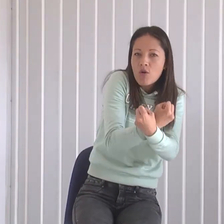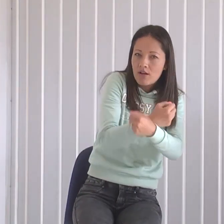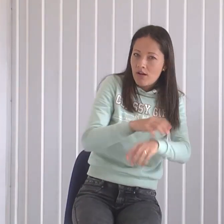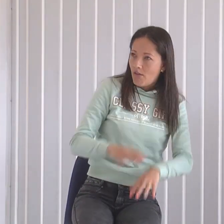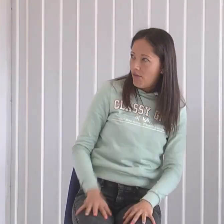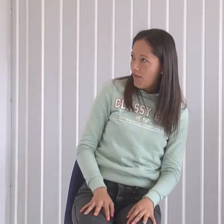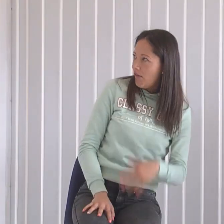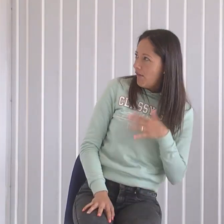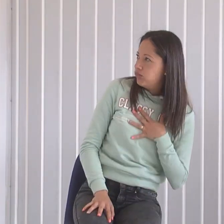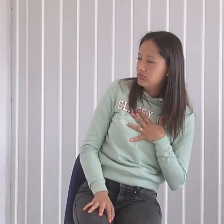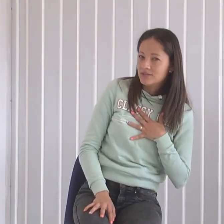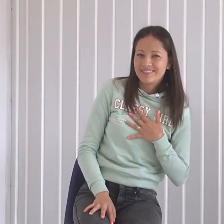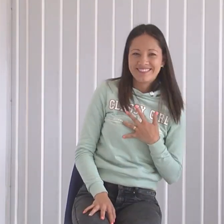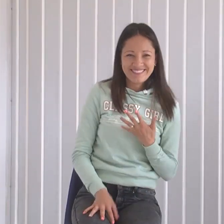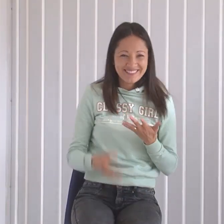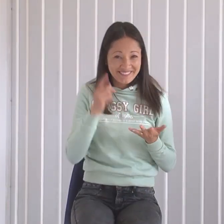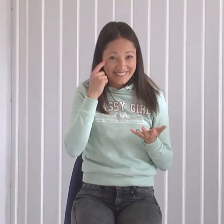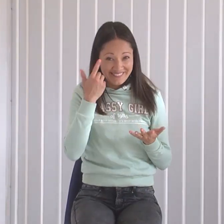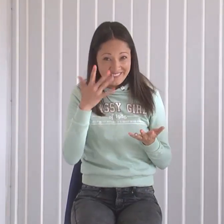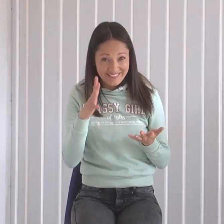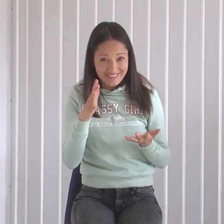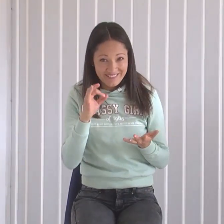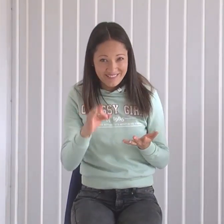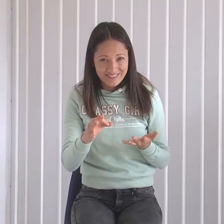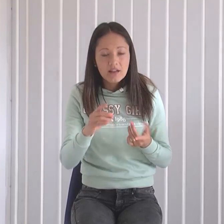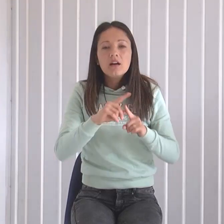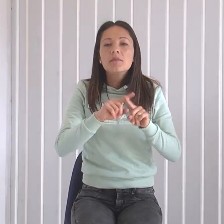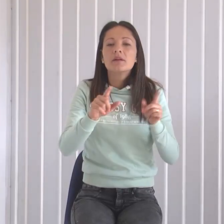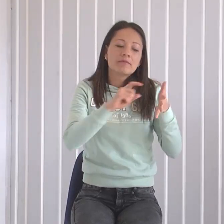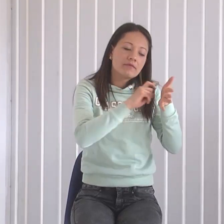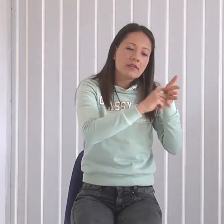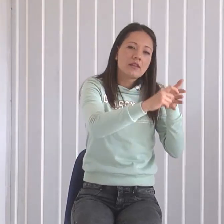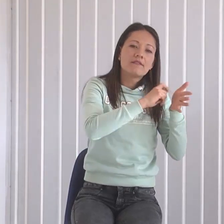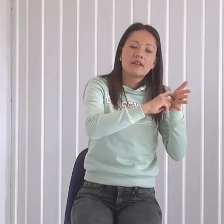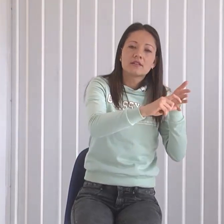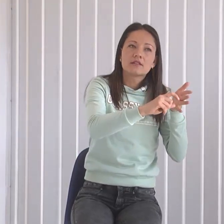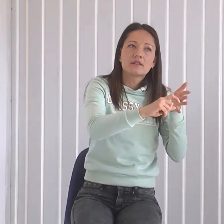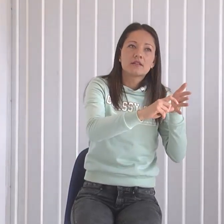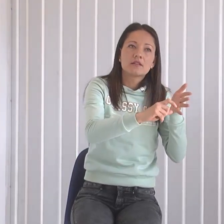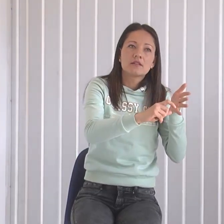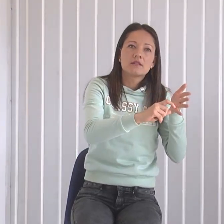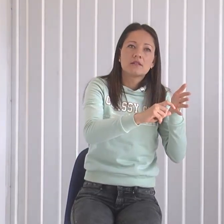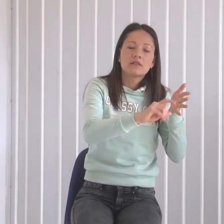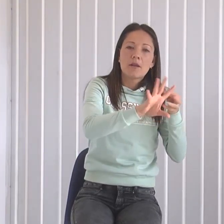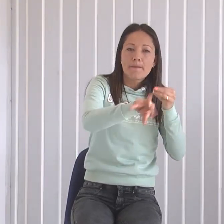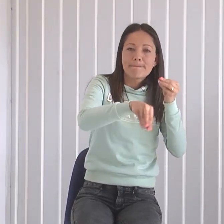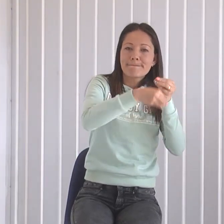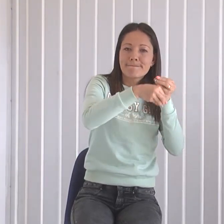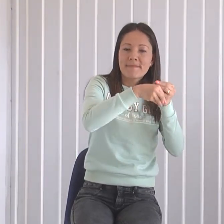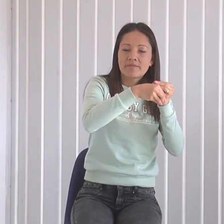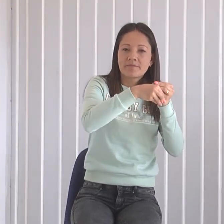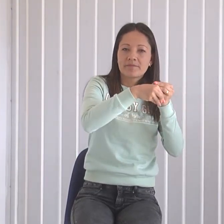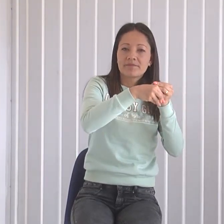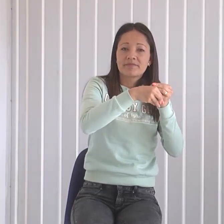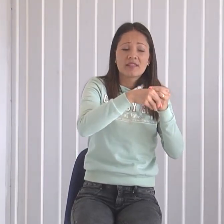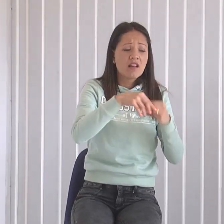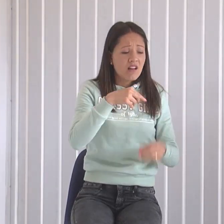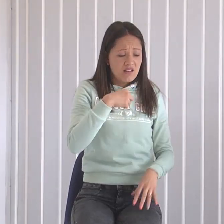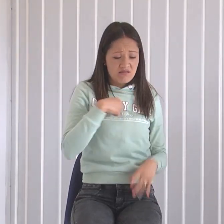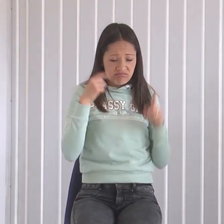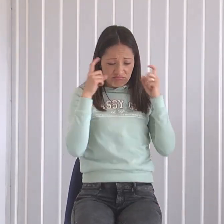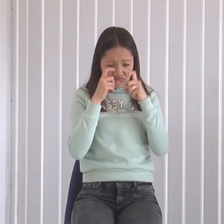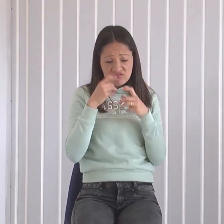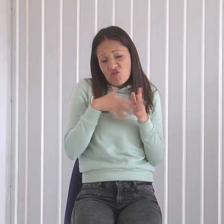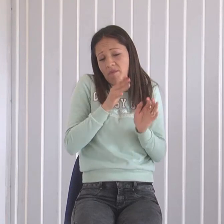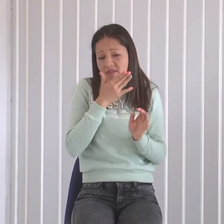secuestró, ¿cierto? Versículo, y lo otro que dice es, me iba mejor con mi